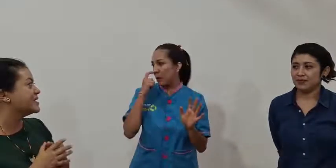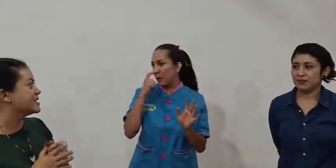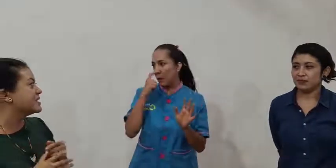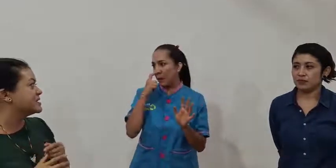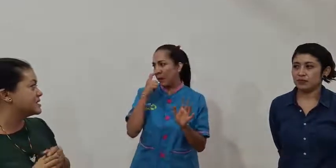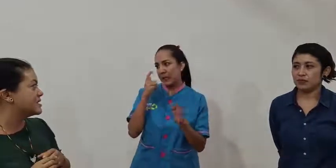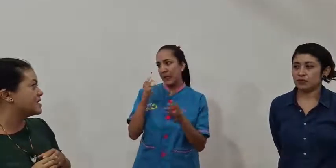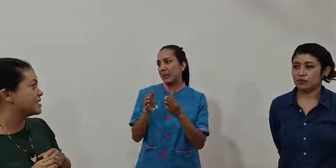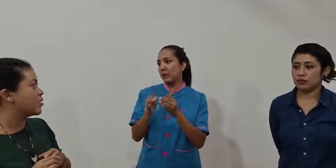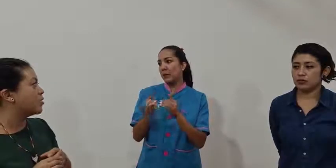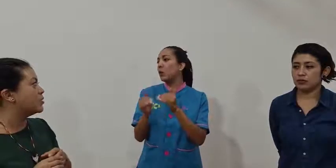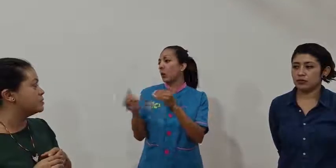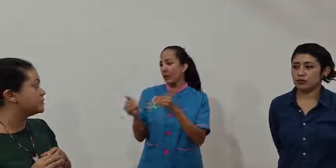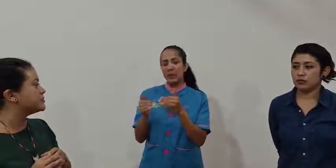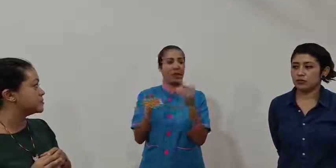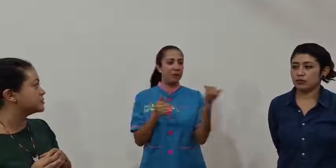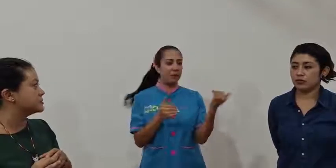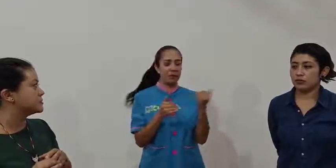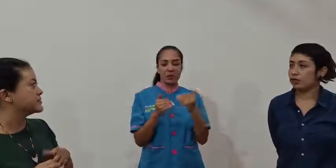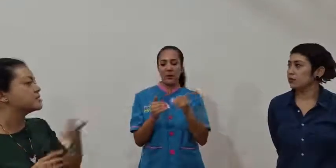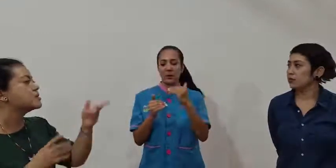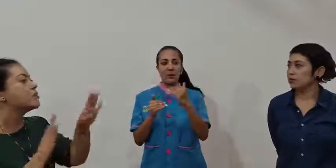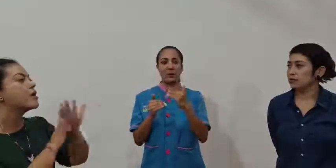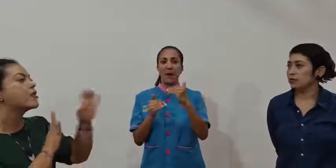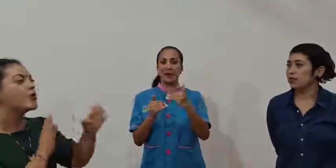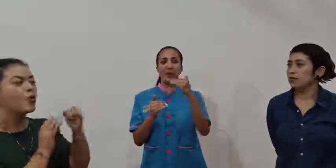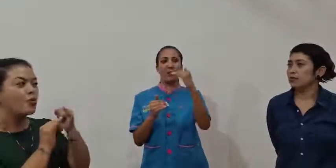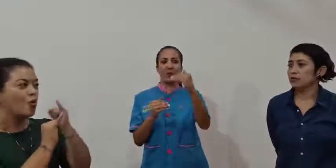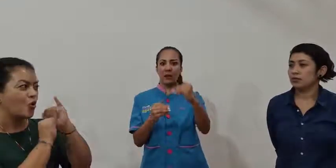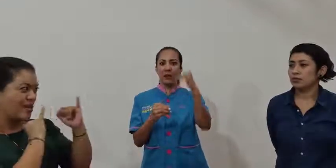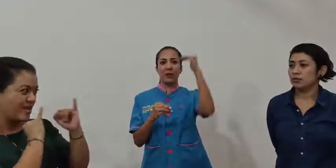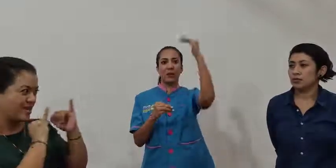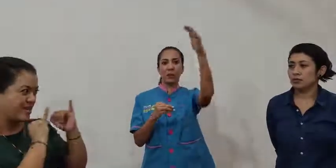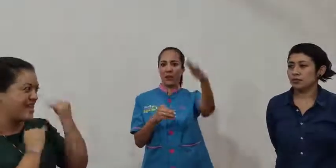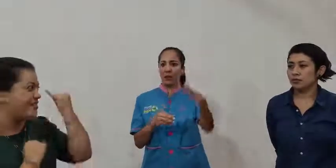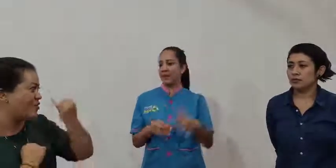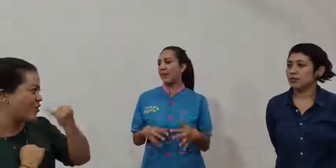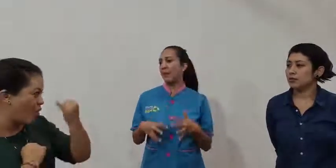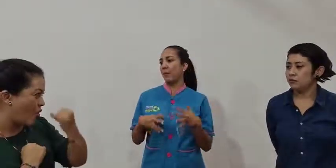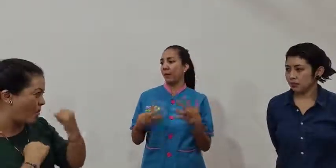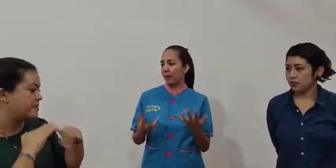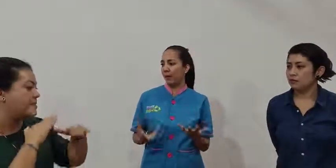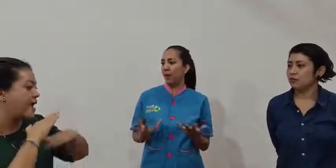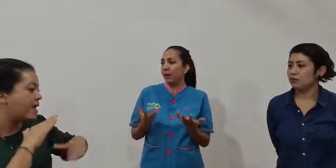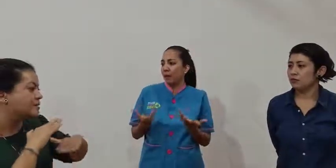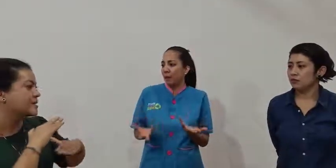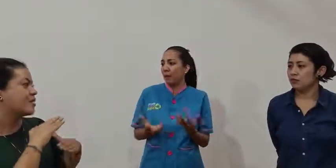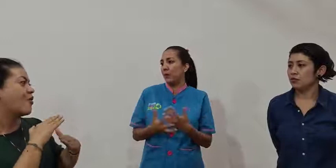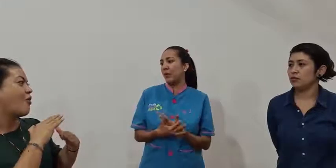digo, podemos decir, sí, como decía, nos decía, o sea, es básico, intermedio y avanzado, pero ¿cuánto tiempo te